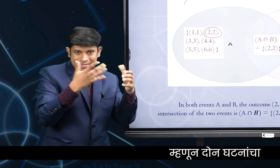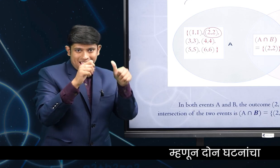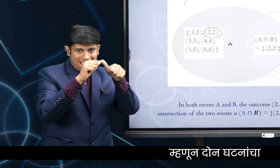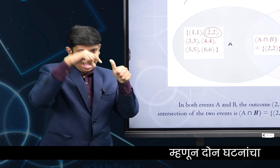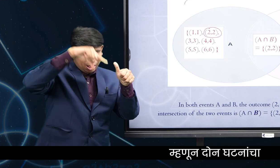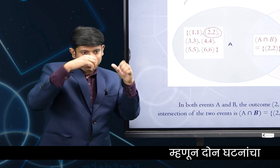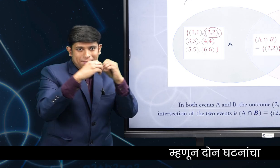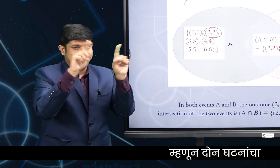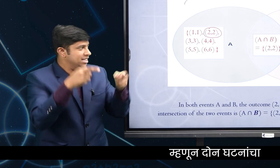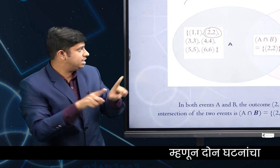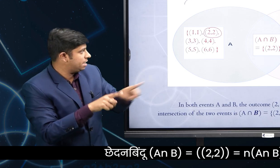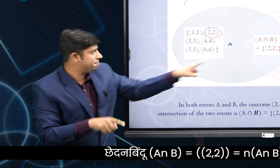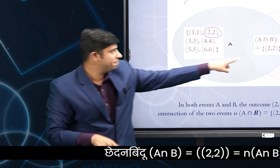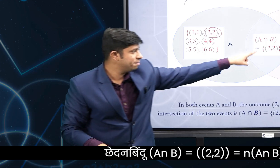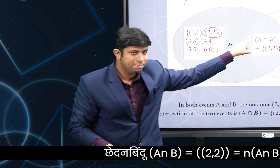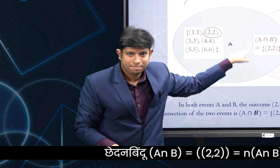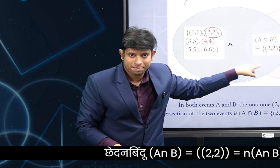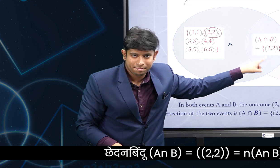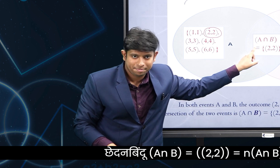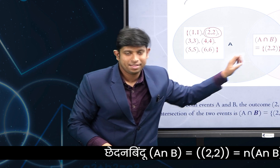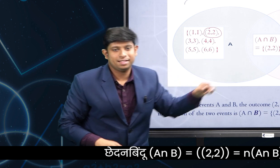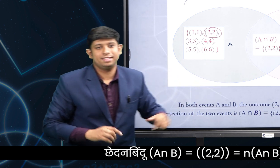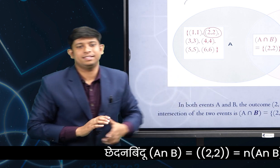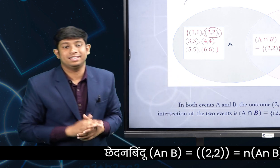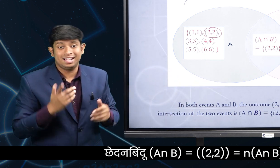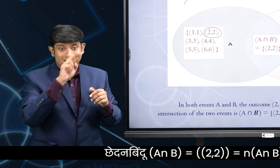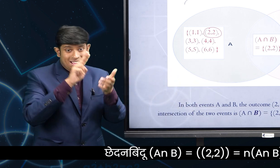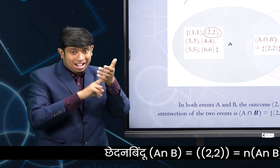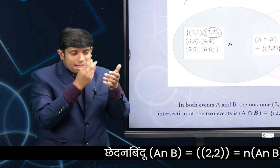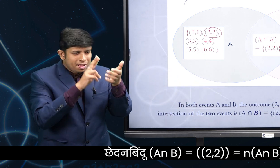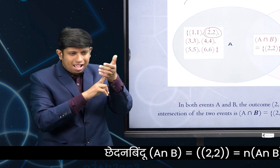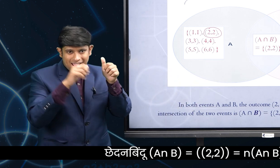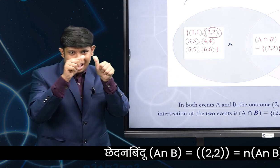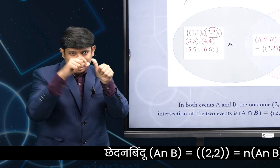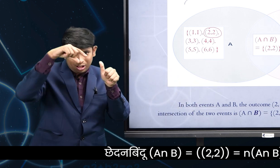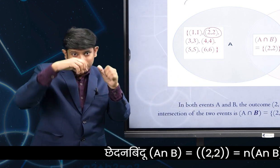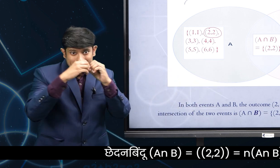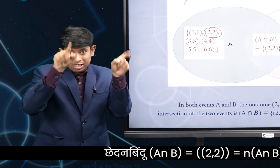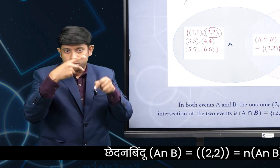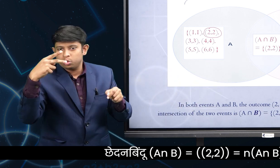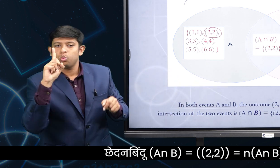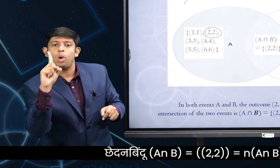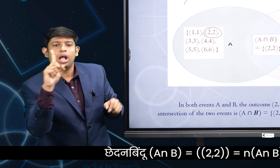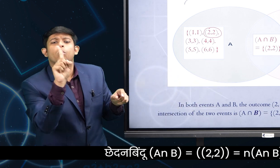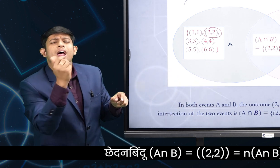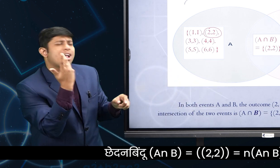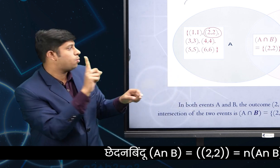म्हणून दोन घटनांचा छेदनबिंदू कंसामध्ये ए एन बी बरोबर 2, बरोबर एन